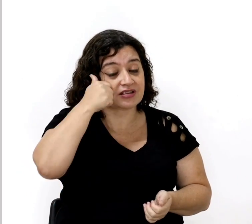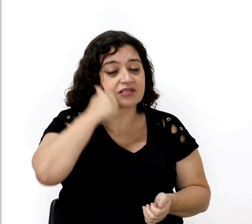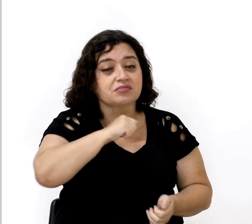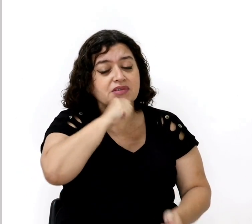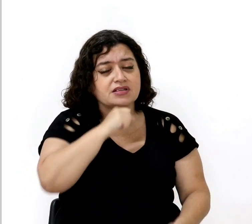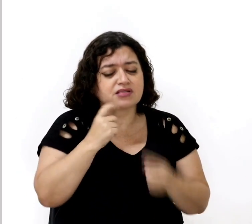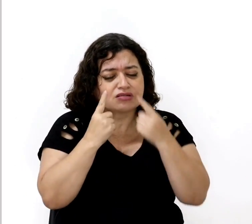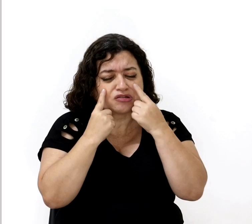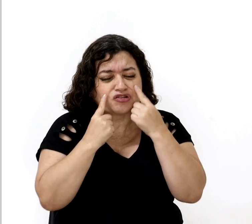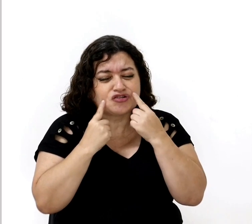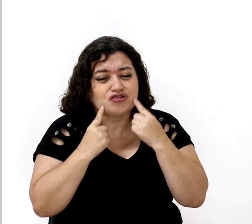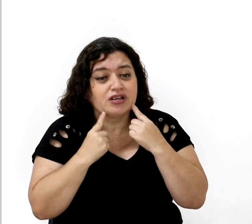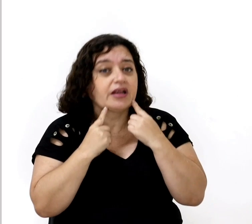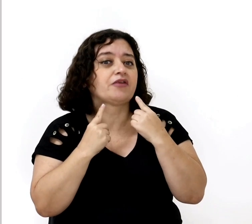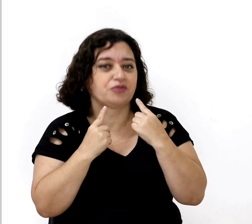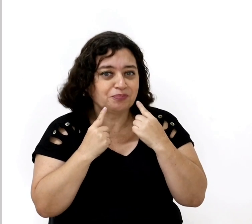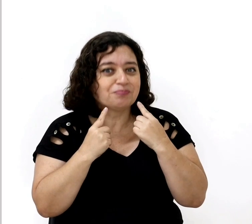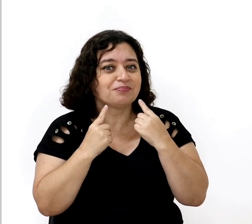choravam.